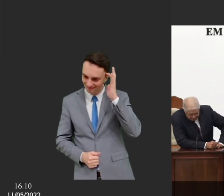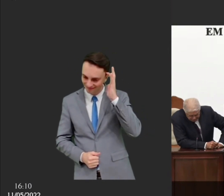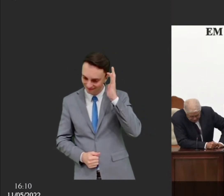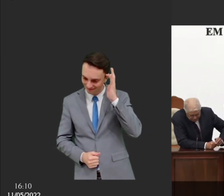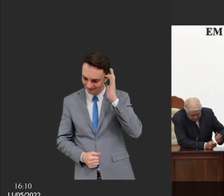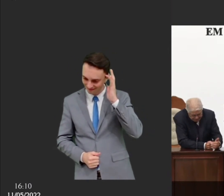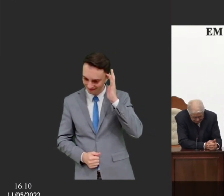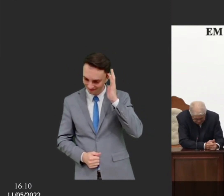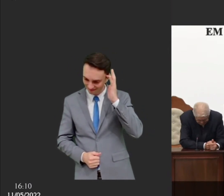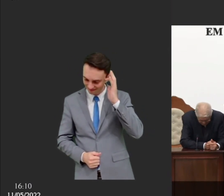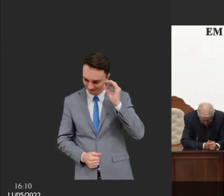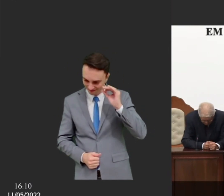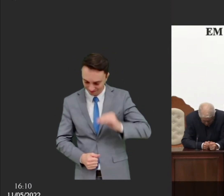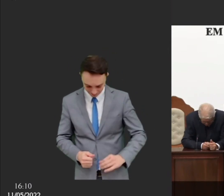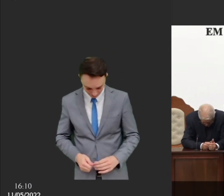Glória a Deus.